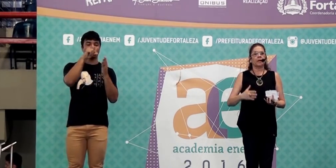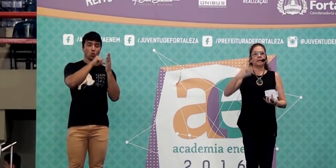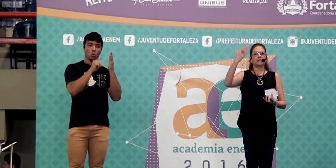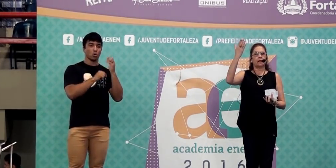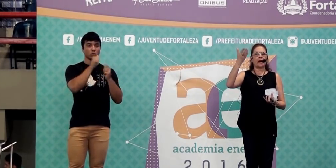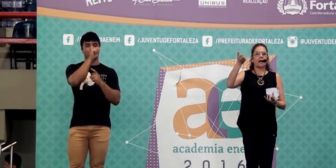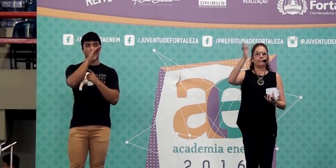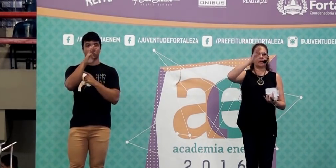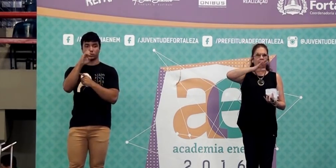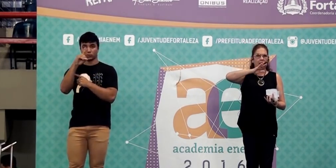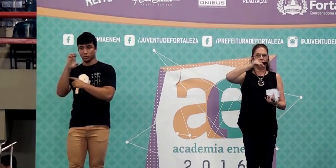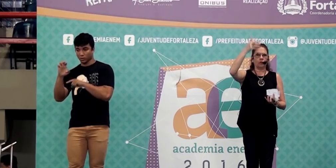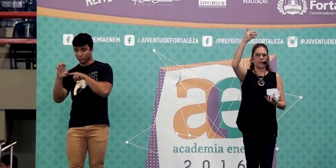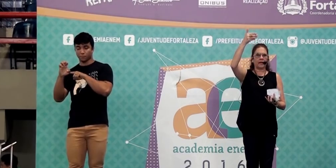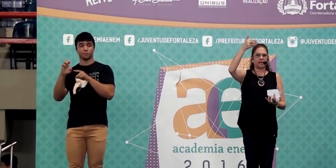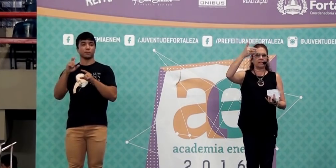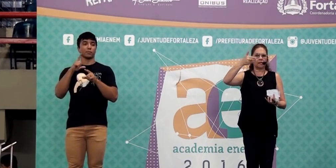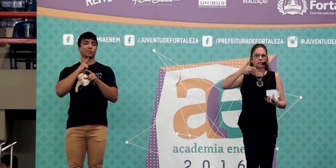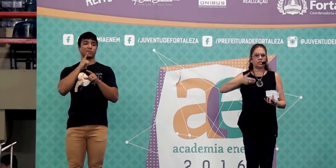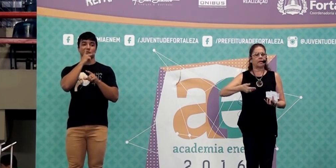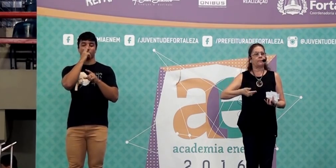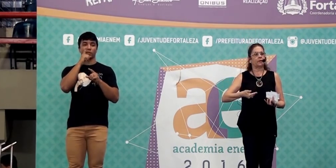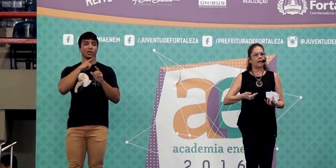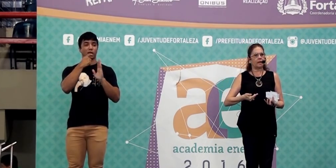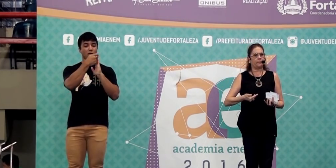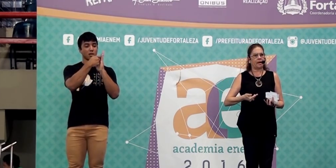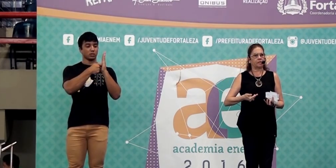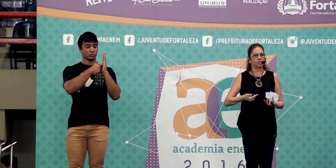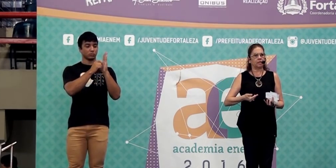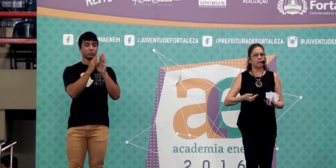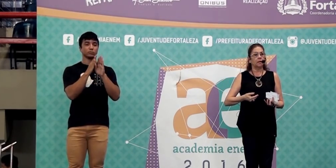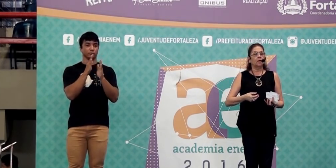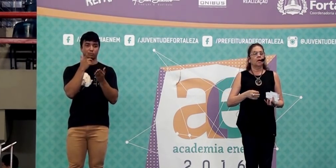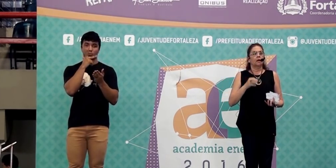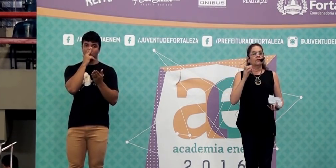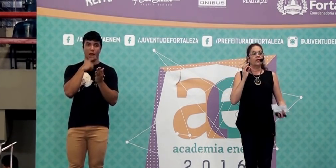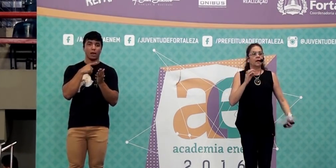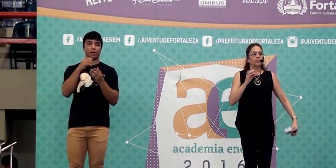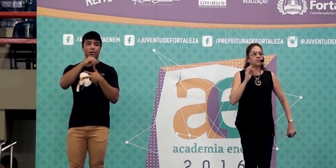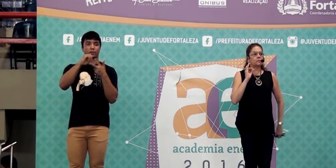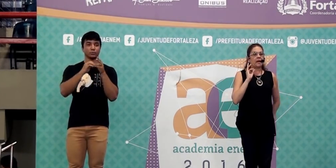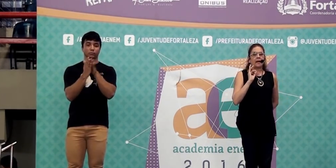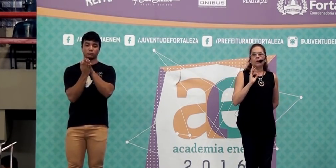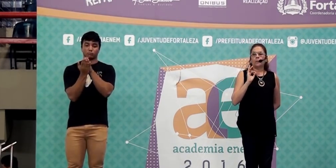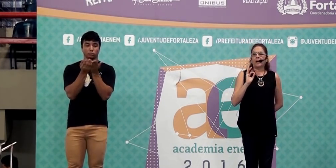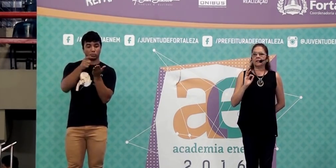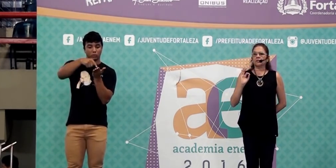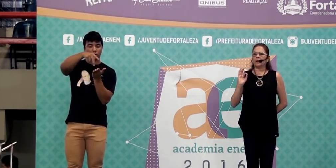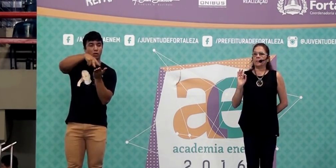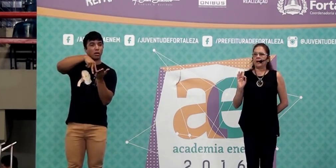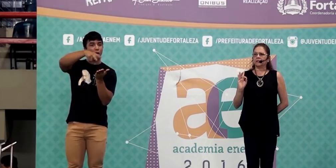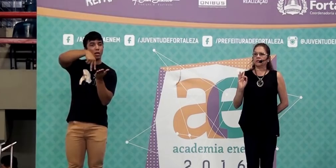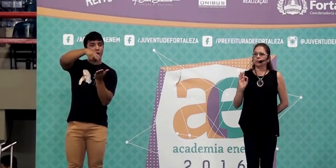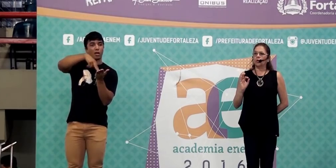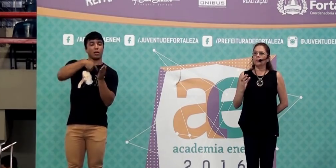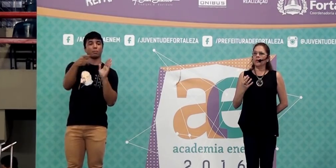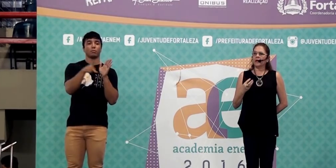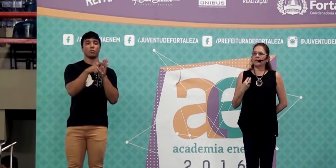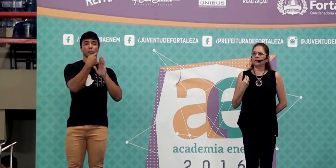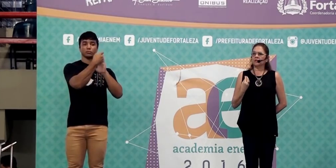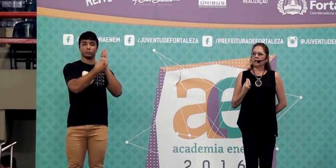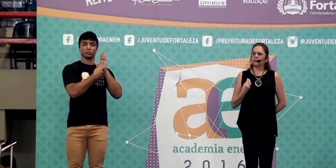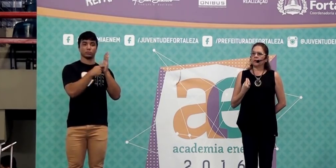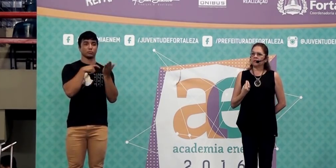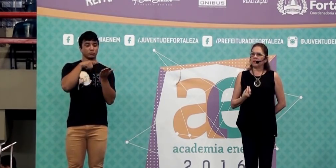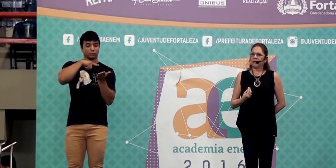escolha, abre a folha, a redação está na primeira página. Vamos pegar o passo a passo. Como